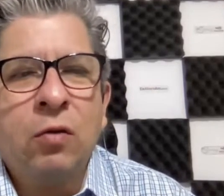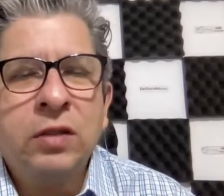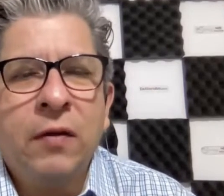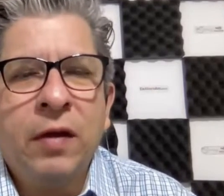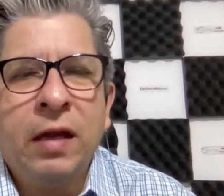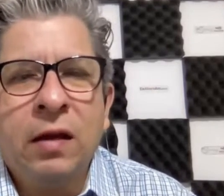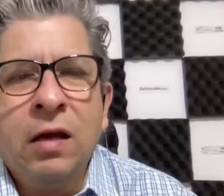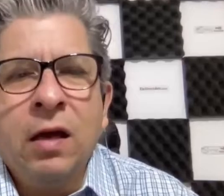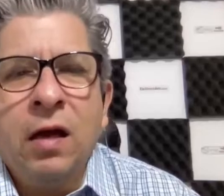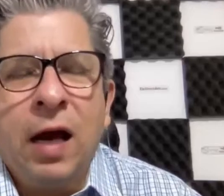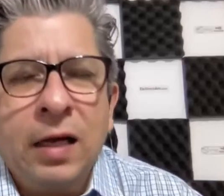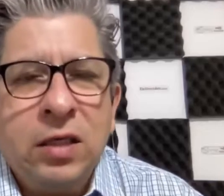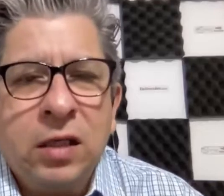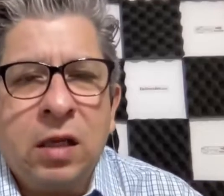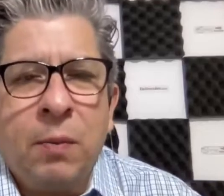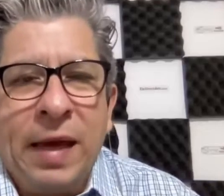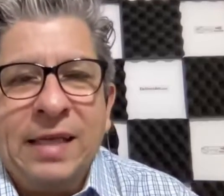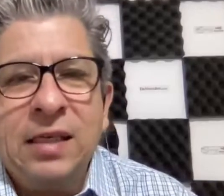Infórmate y denuncia en